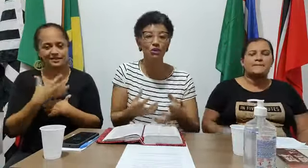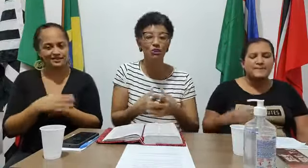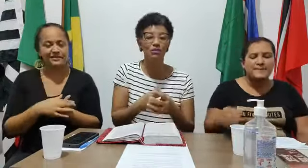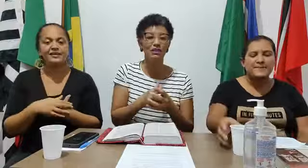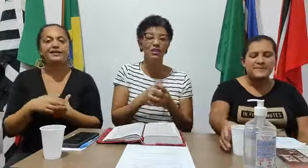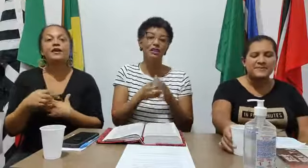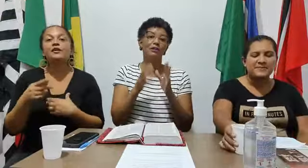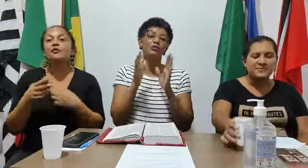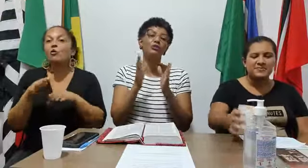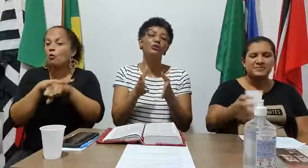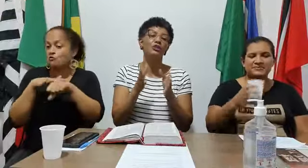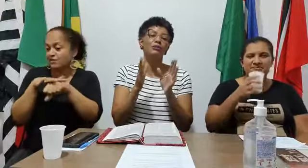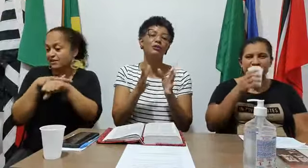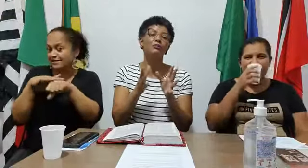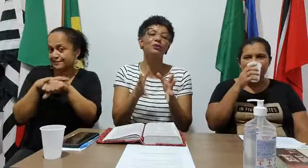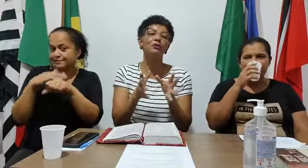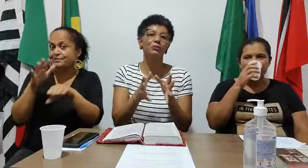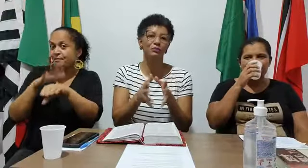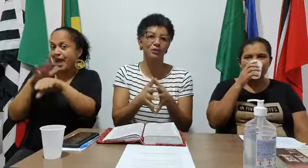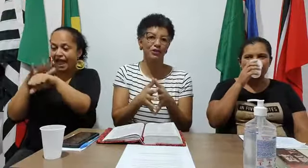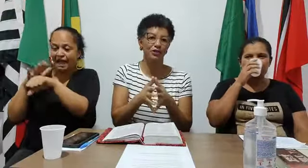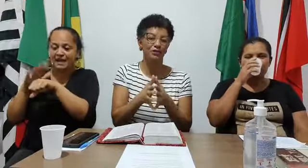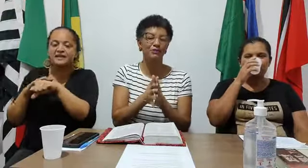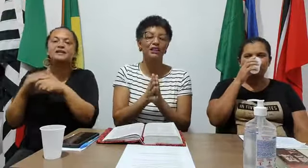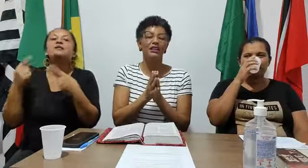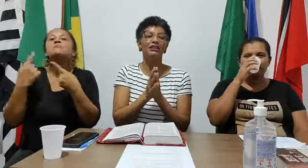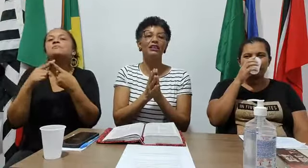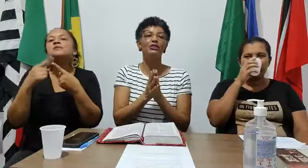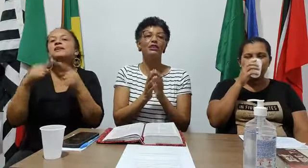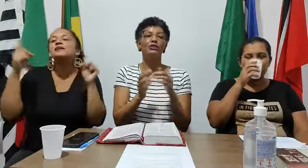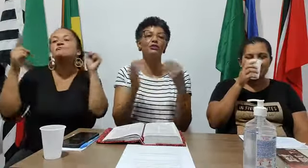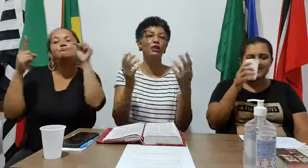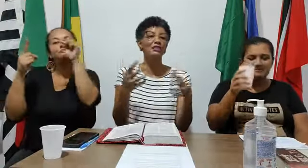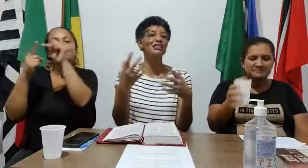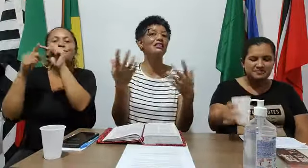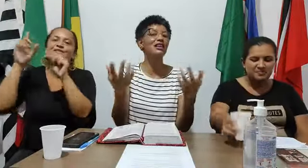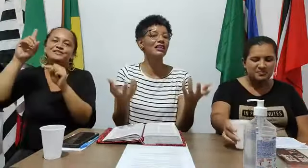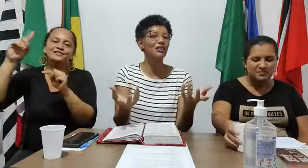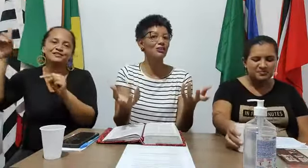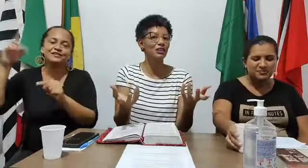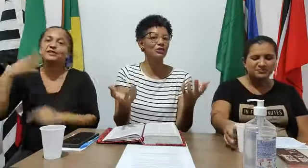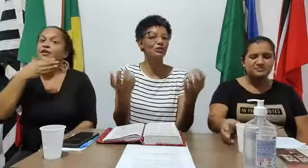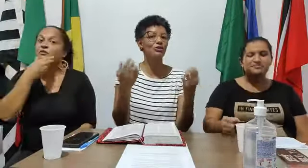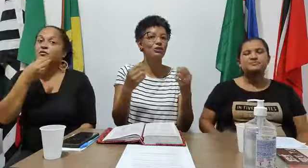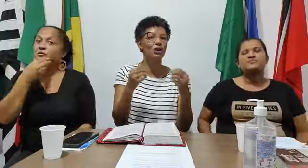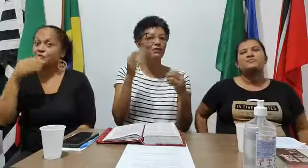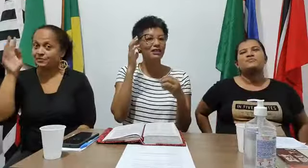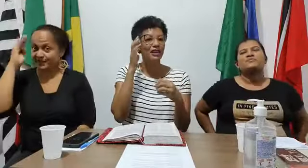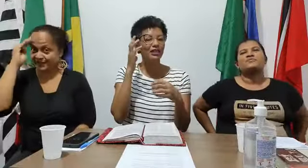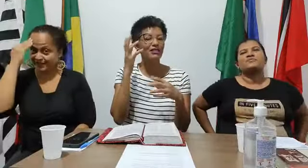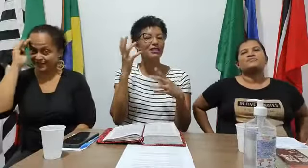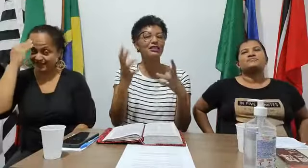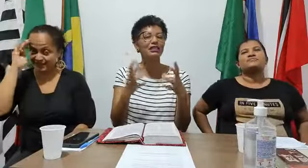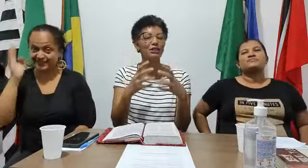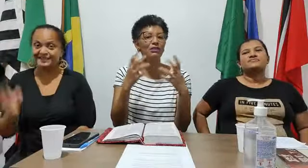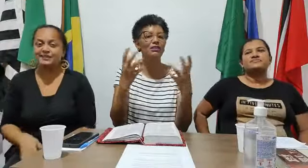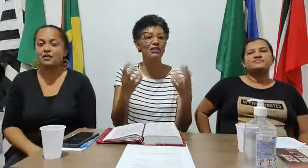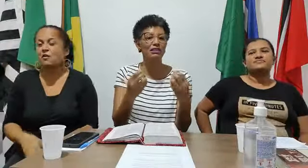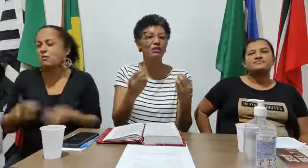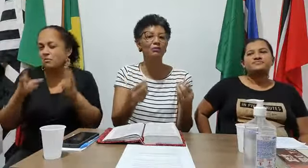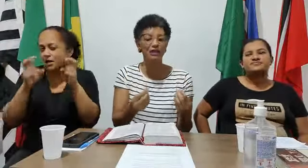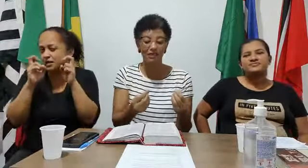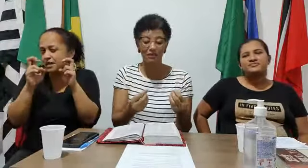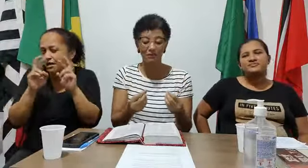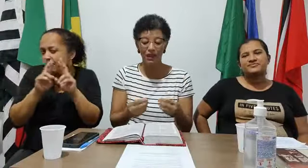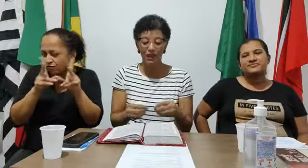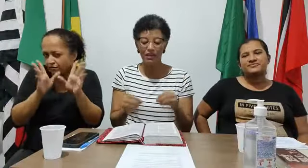que os homens, mas tudo isso é para cumprir um propósito. Então, que os homens entendam isso, que os homens, né, discernam isso, tenham